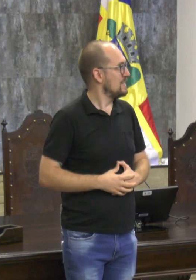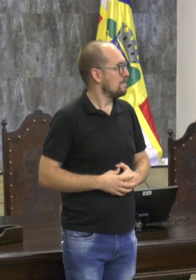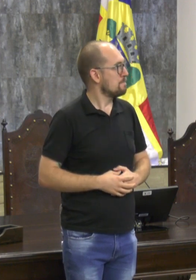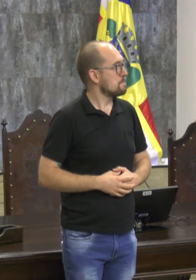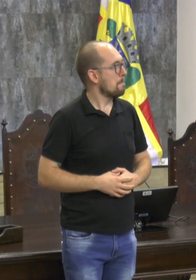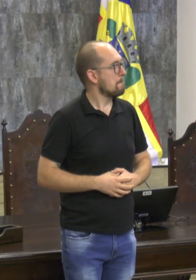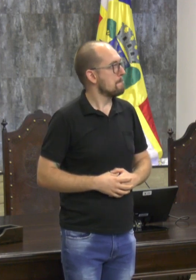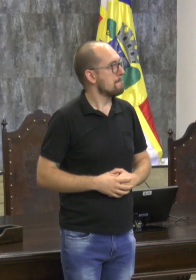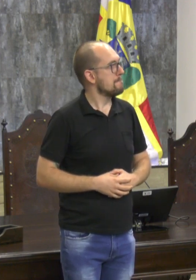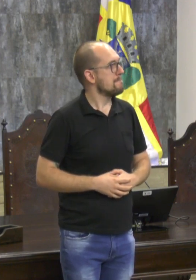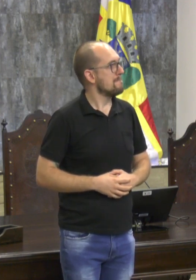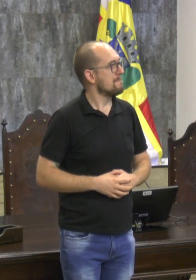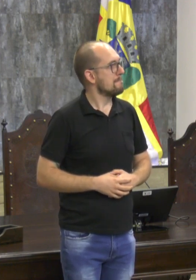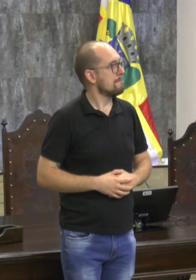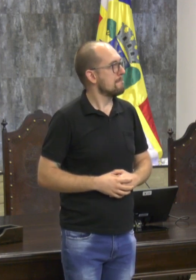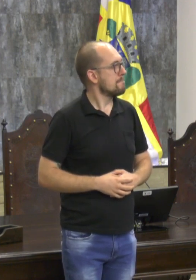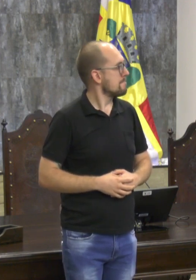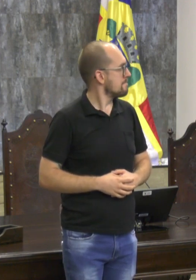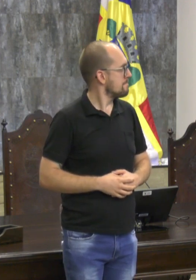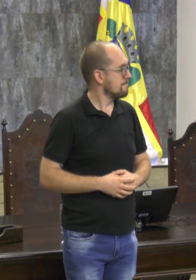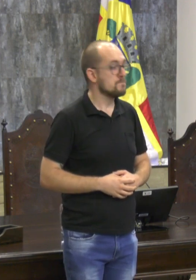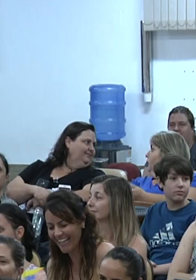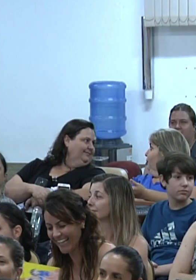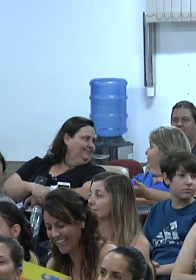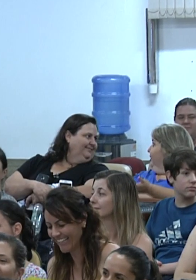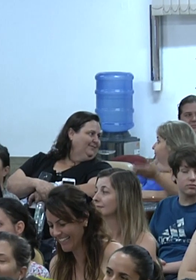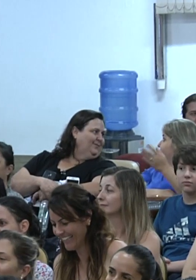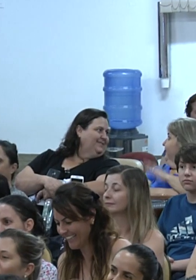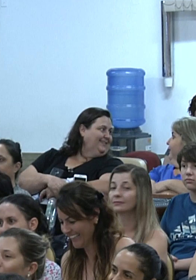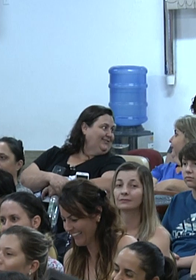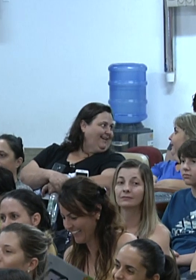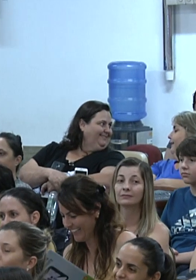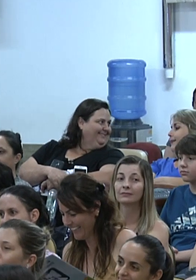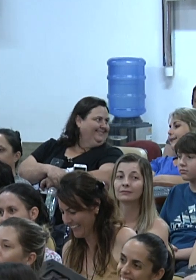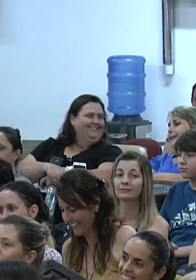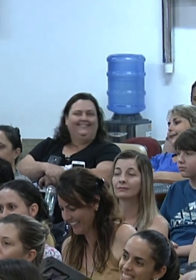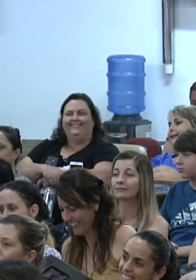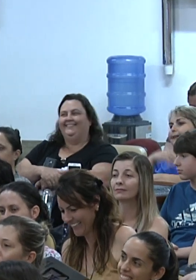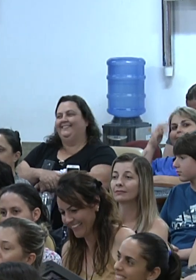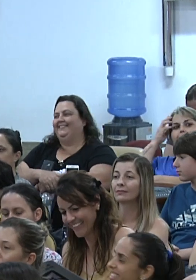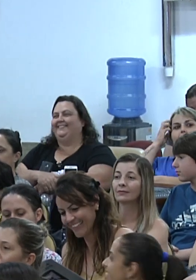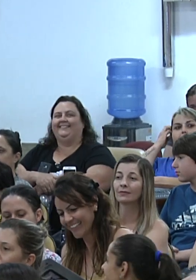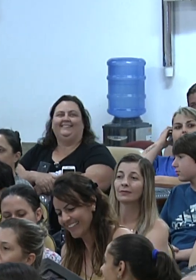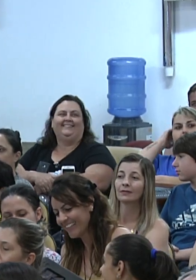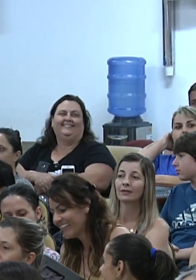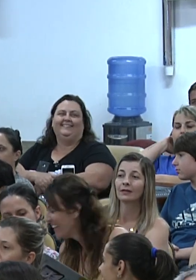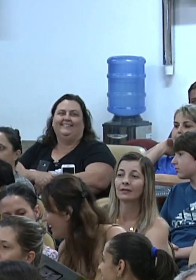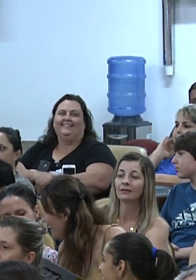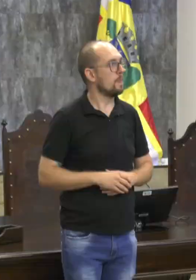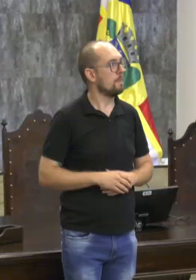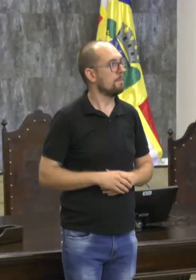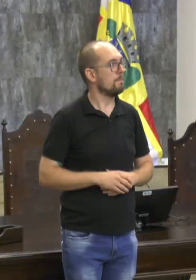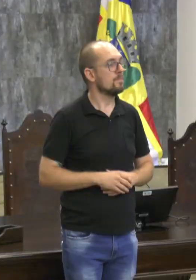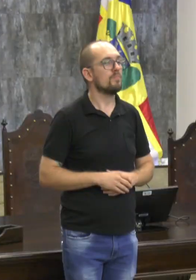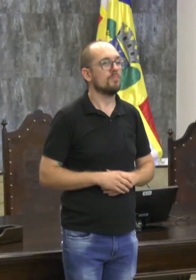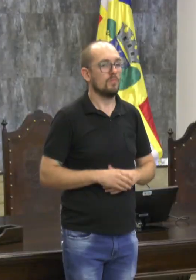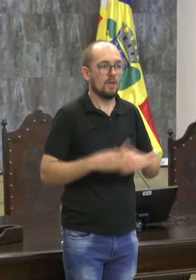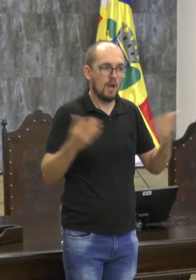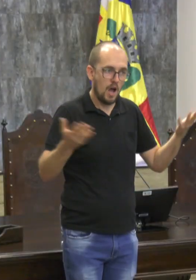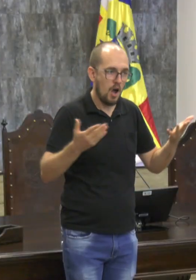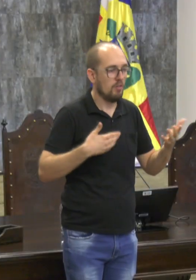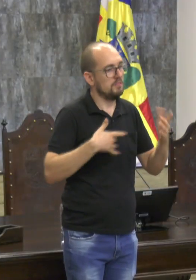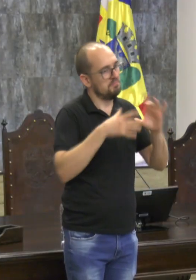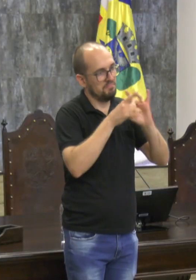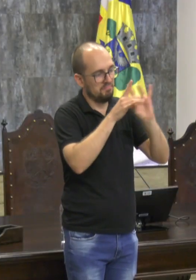sua vida educacional. Bom, eu vou passar então agora para a professora fazer as considerações finais. Mais uma vez, Valdinéia, obrigado pela